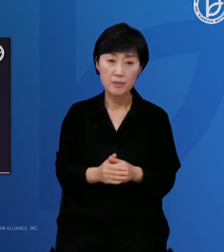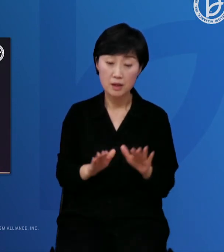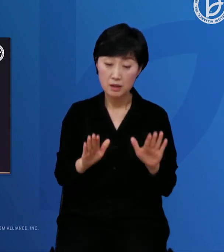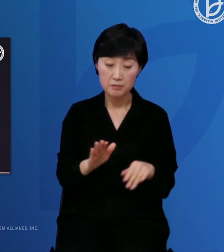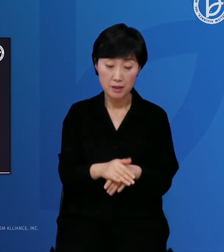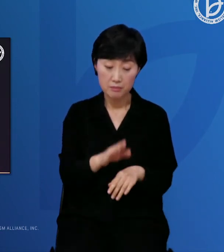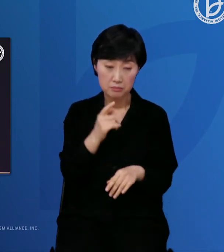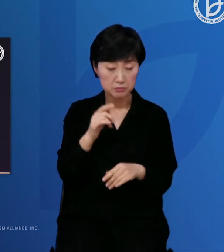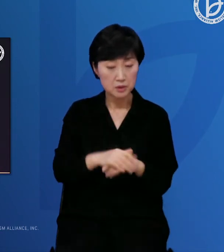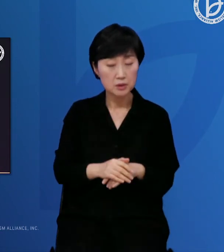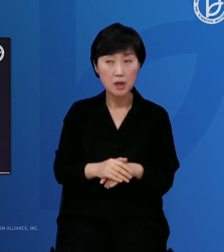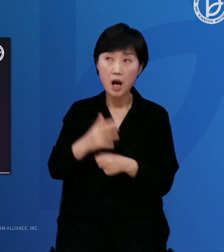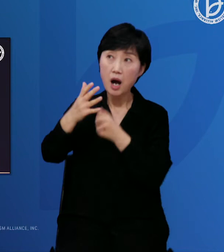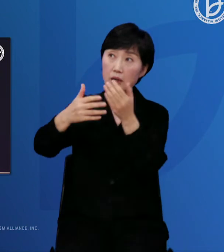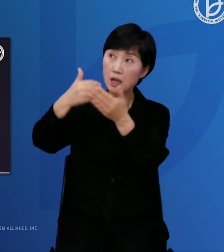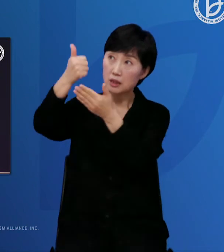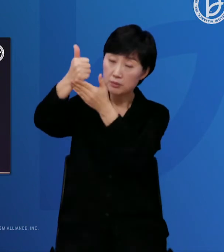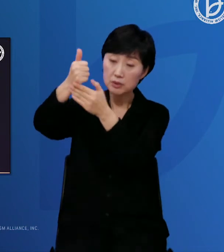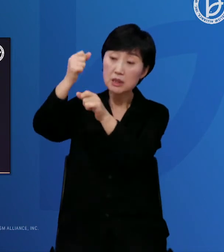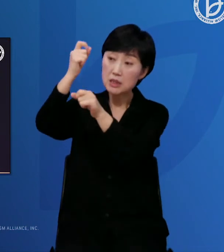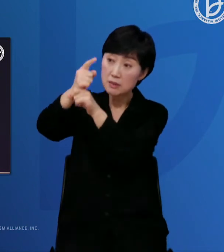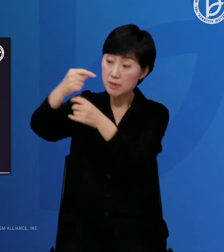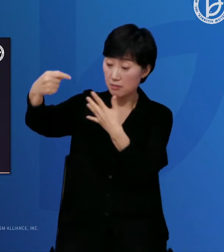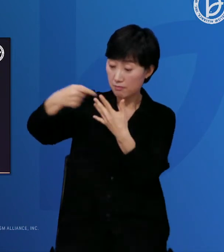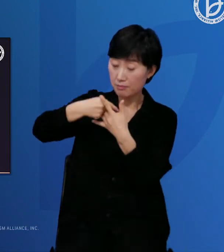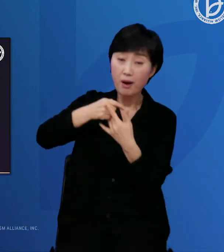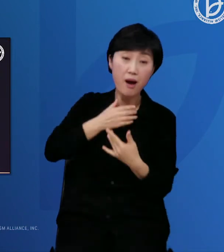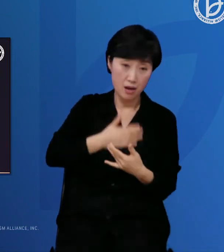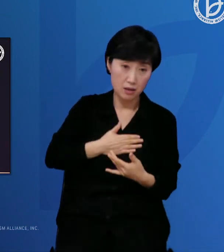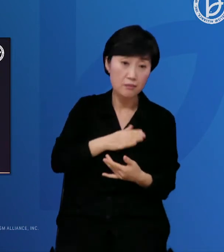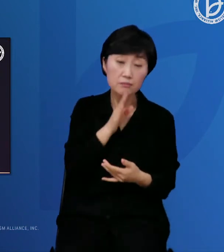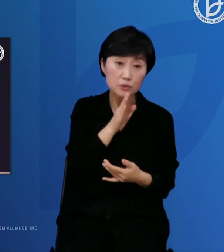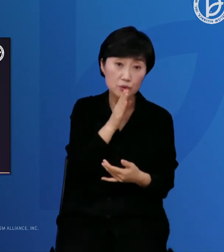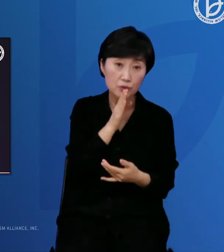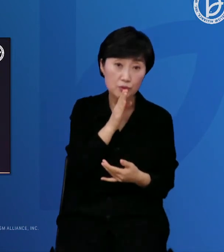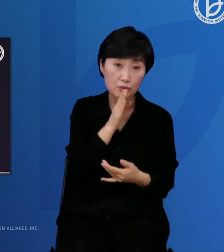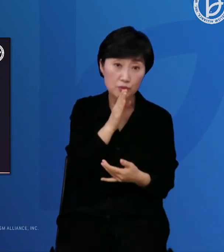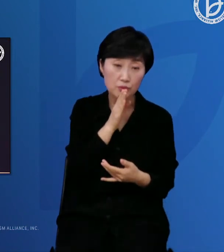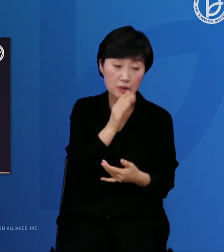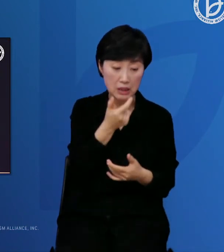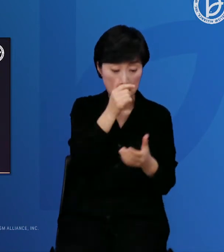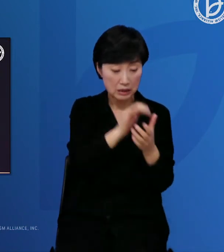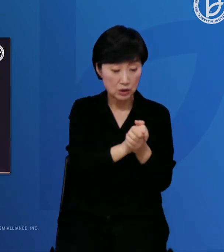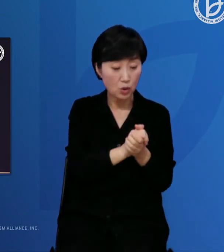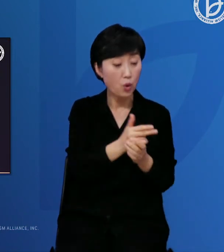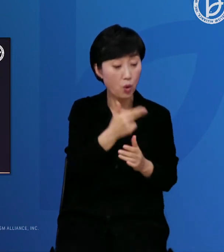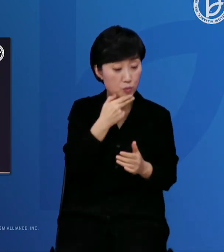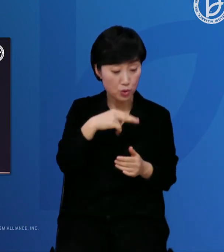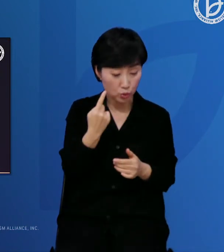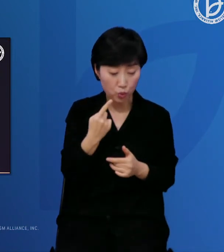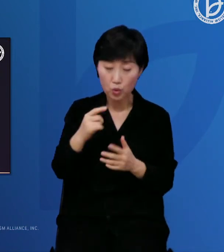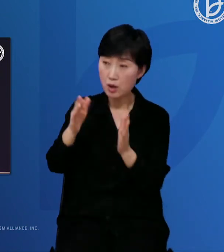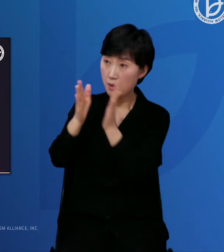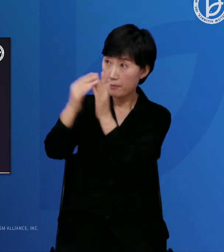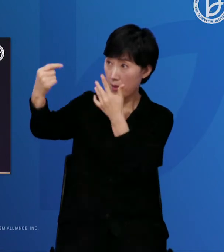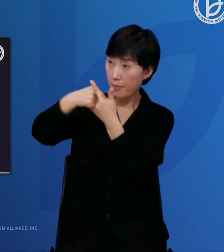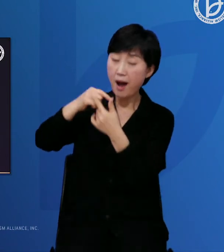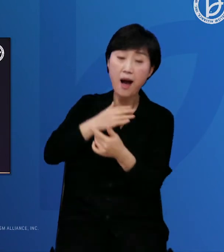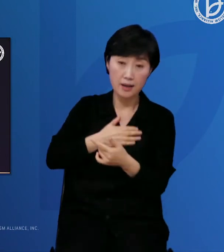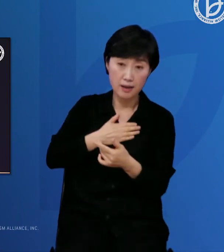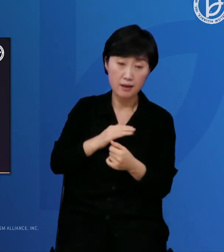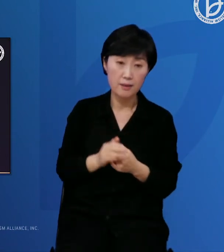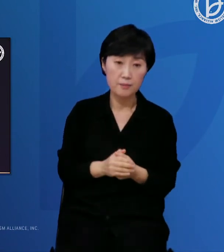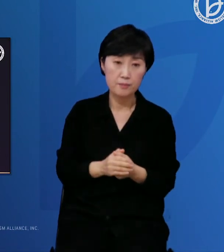아시잖아요. 그렇죠? To be most frank with you, there are times when we don't pray before God. 예수님께서 마태복음 32절에 뭐